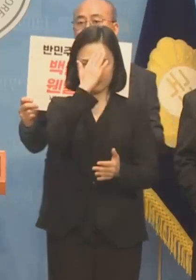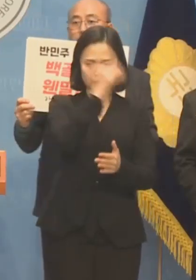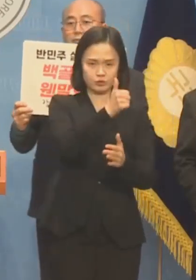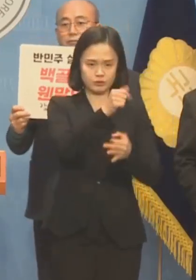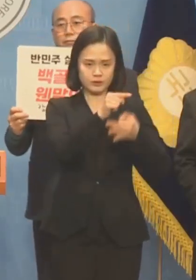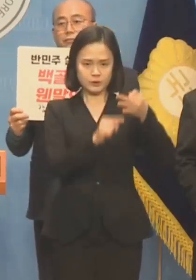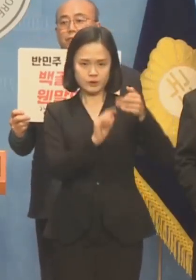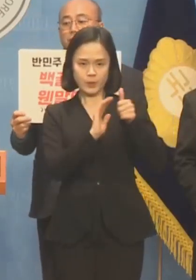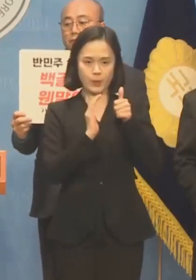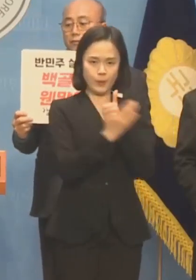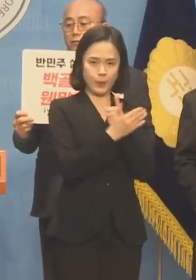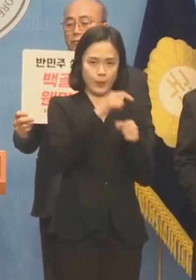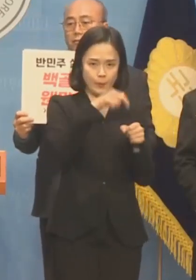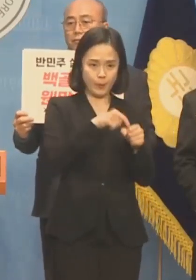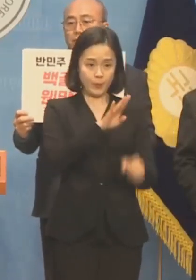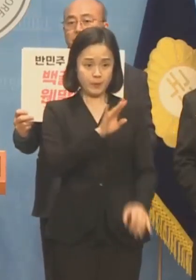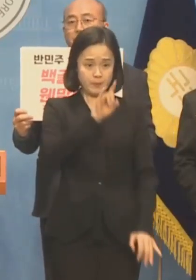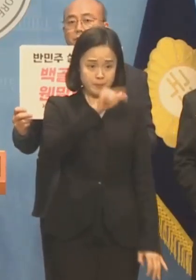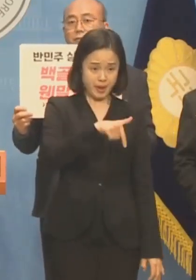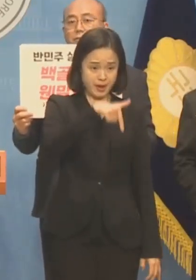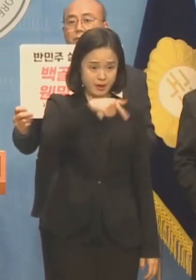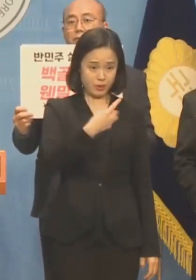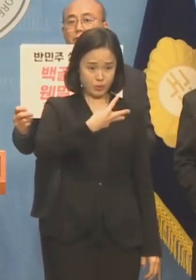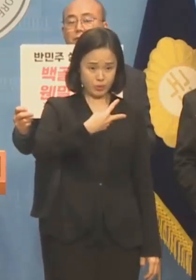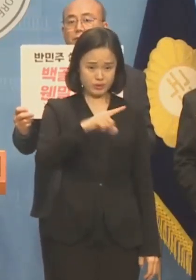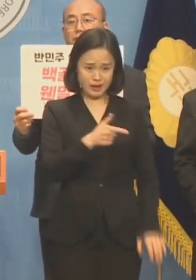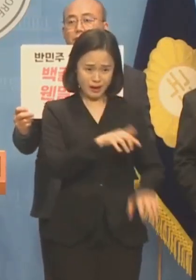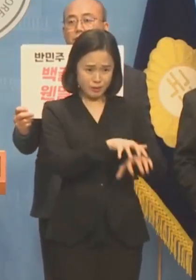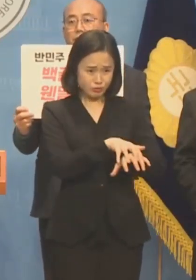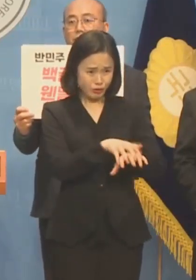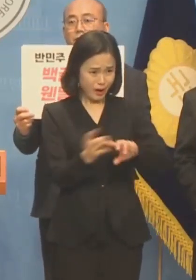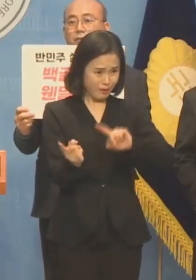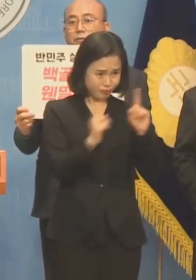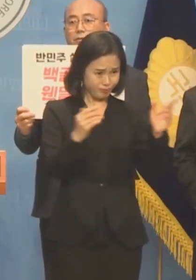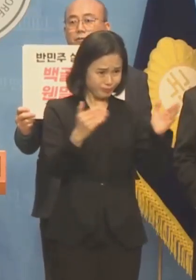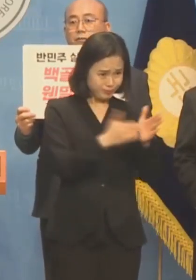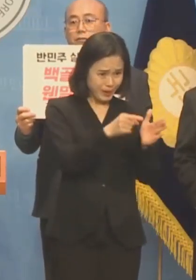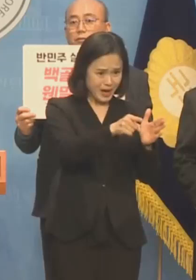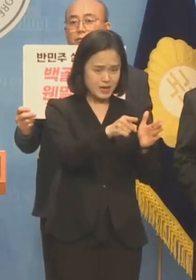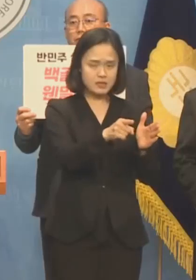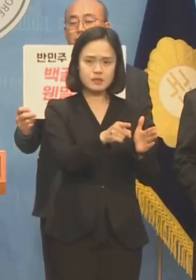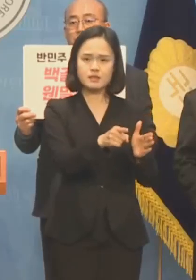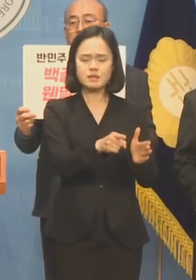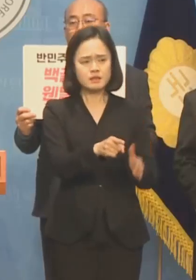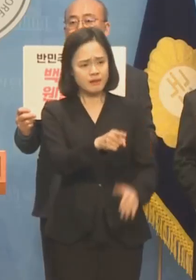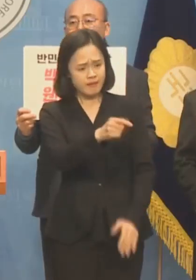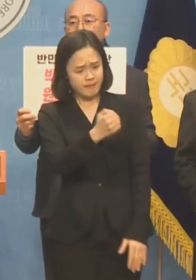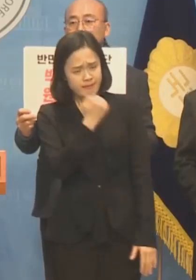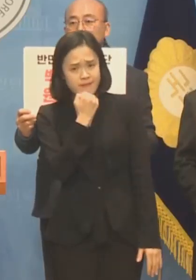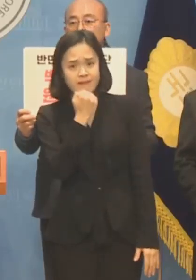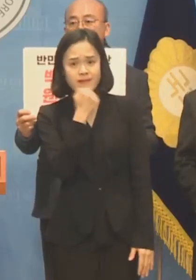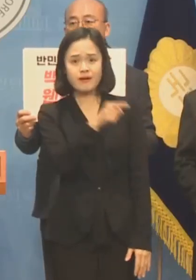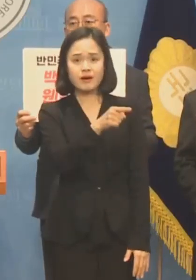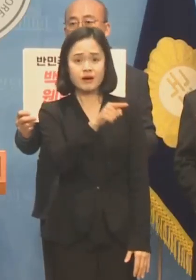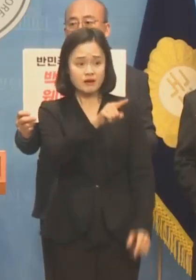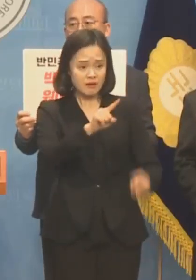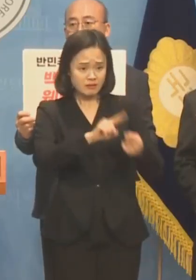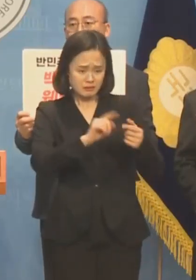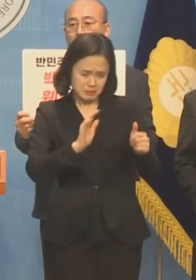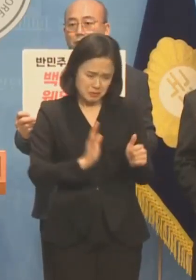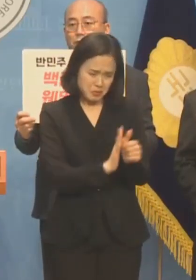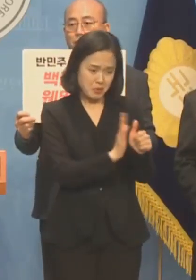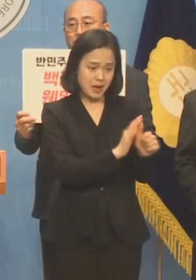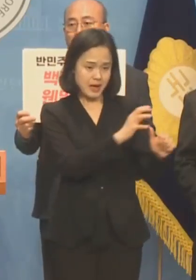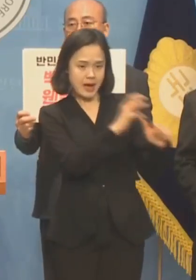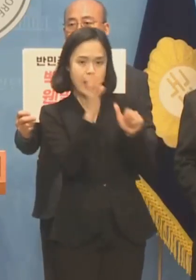위한 백골단 부활이 웬 말이냐. 반공 천년단은 즉각 해체하고 이에 동조한 김민전